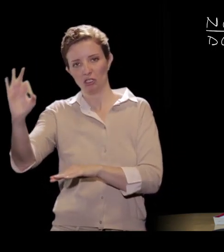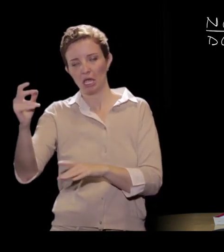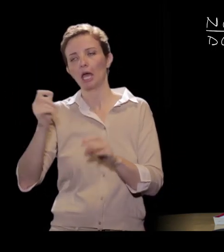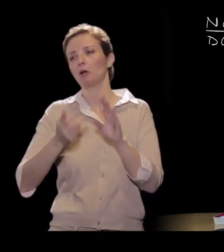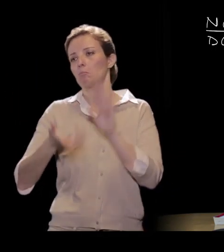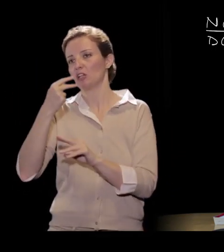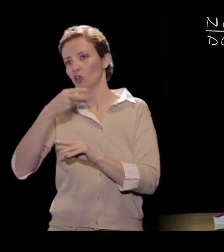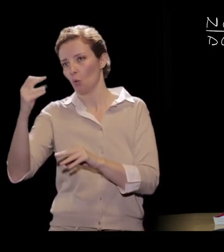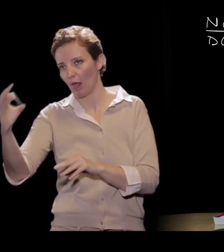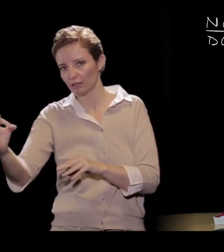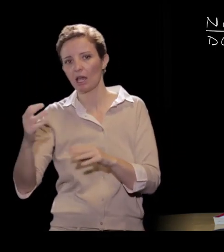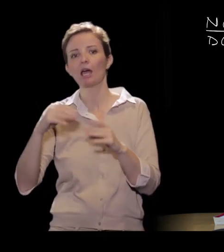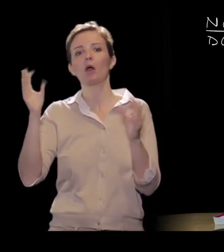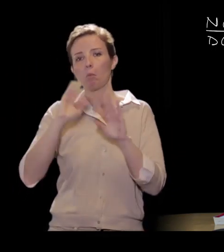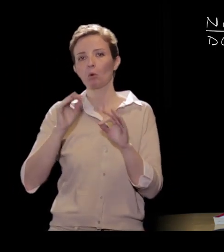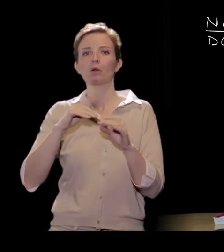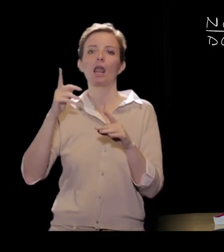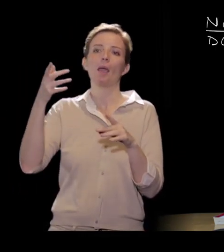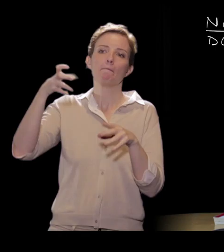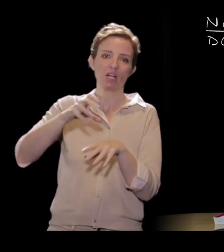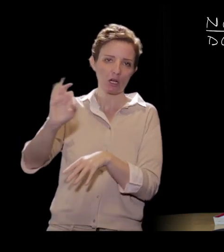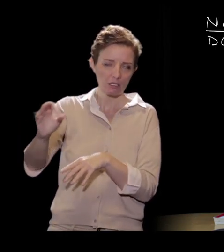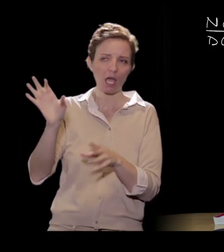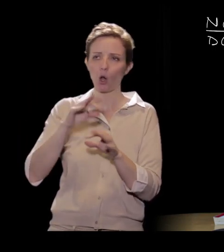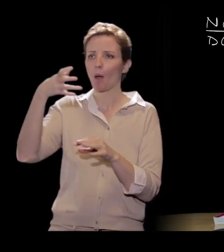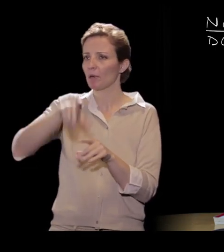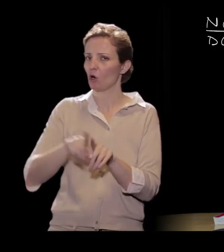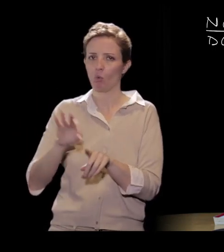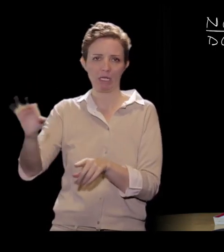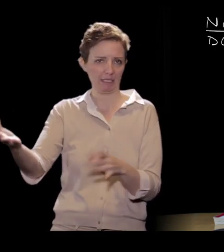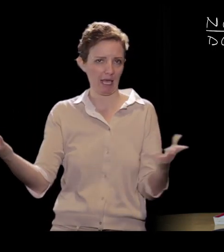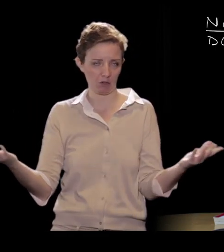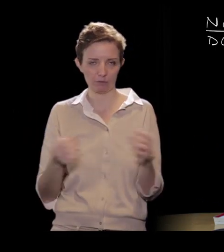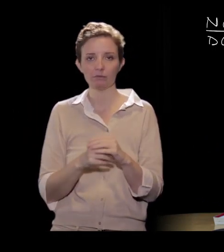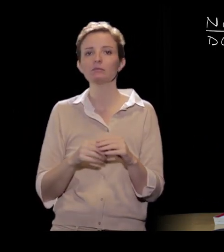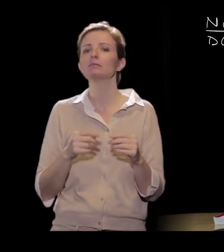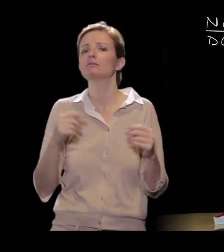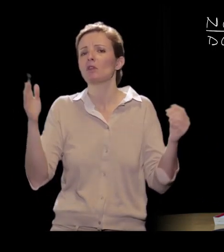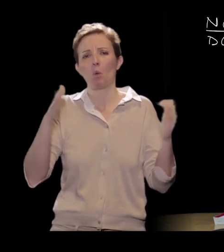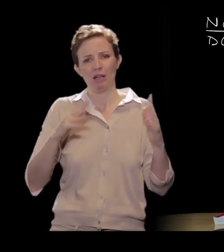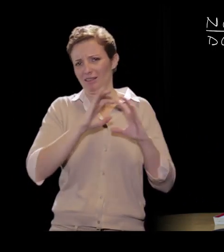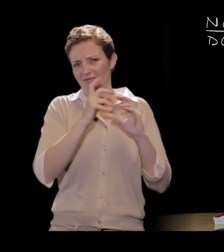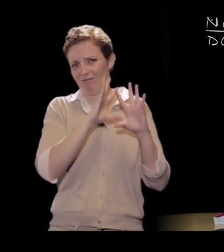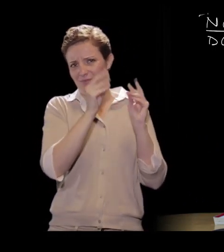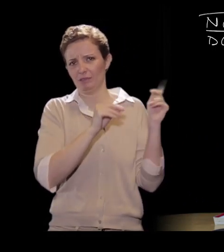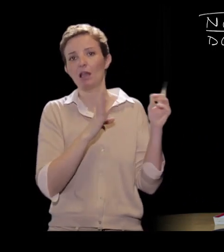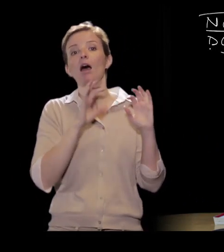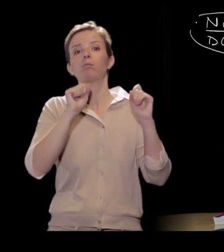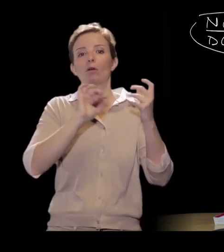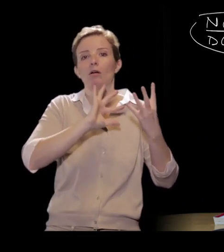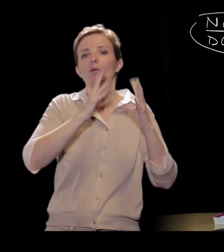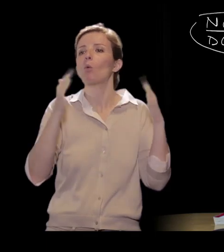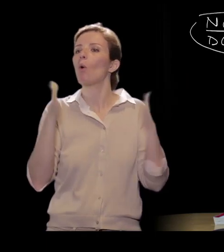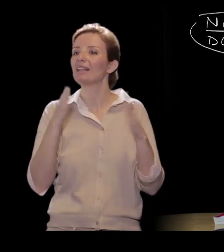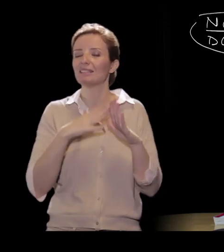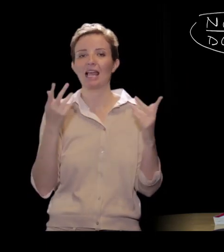zero o minore o uguale a zero in ogni caso è sempre possibile riportare una qualsiasi situazione fratta in una di queste